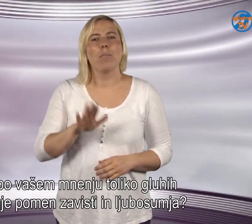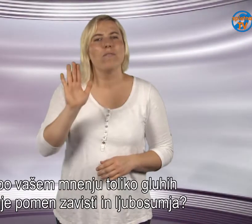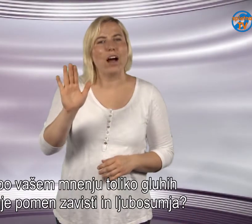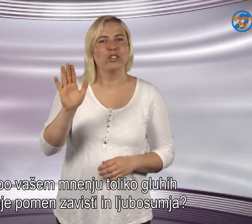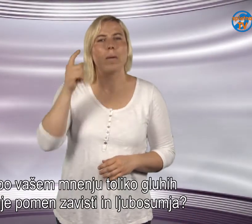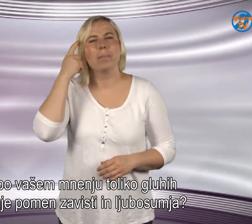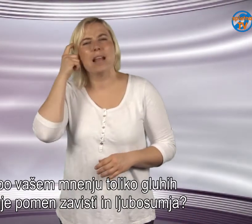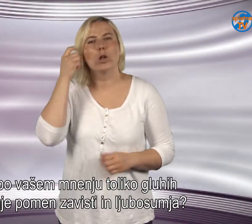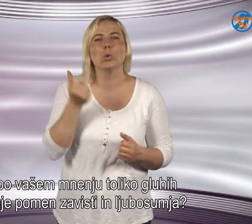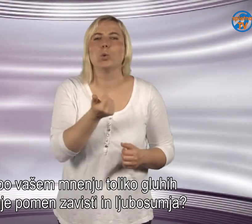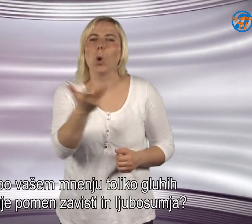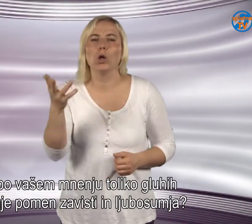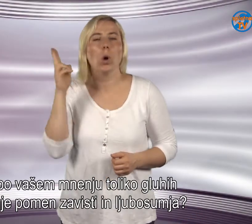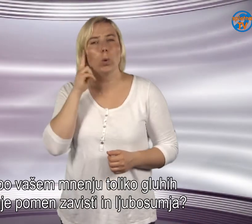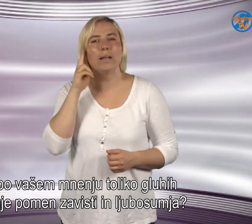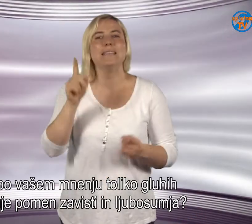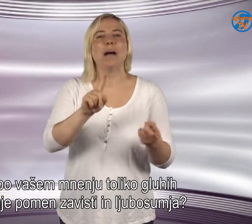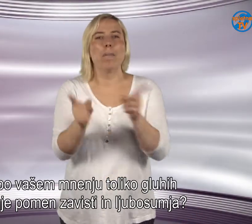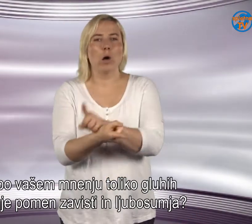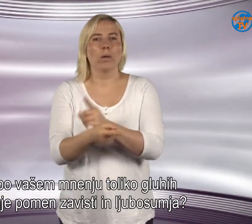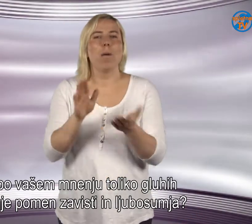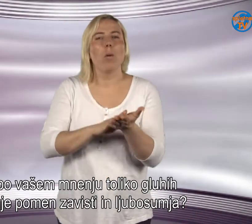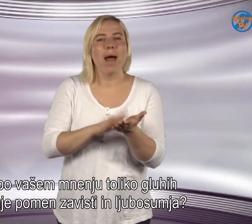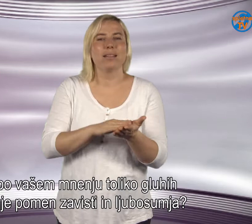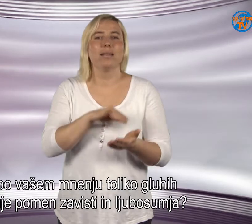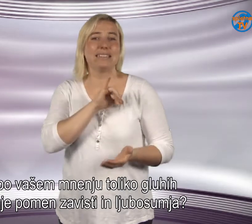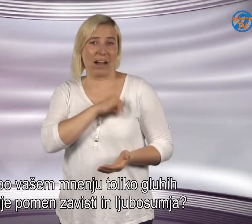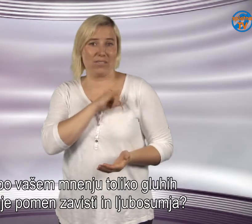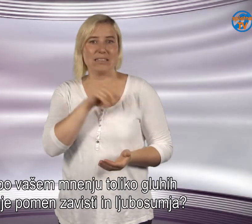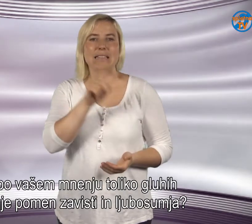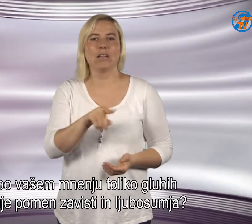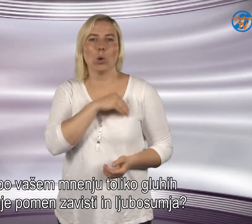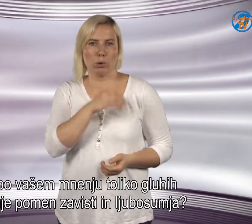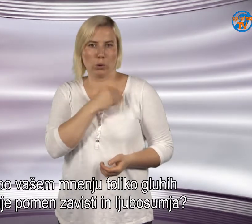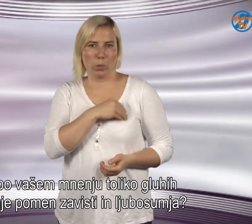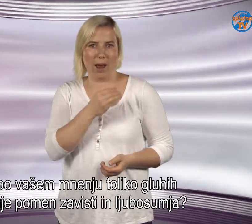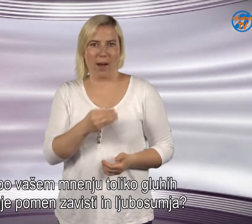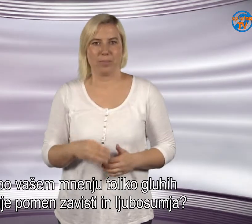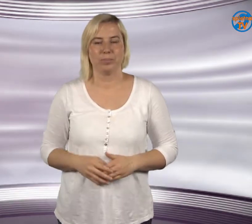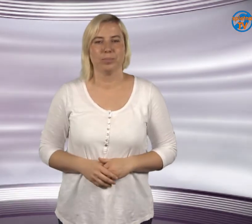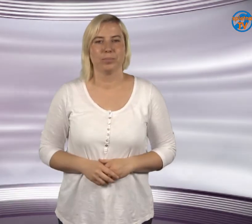Zakaj po vašem mnenju toliko gluhih zamenjuje pomen zavisti in ljubosumja?